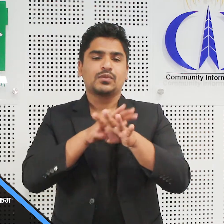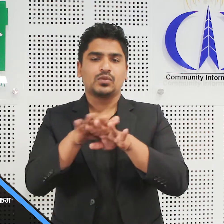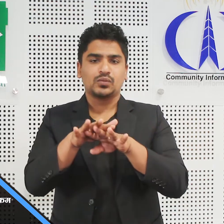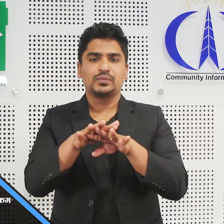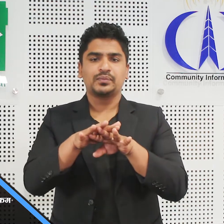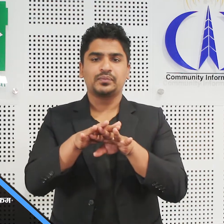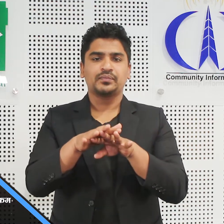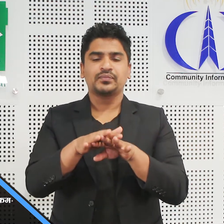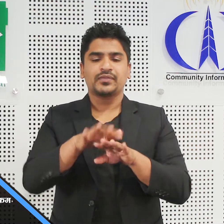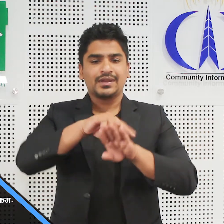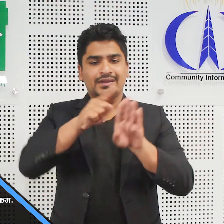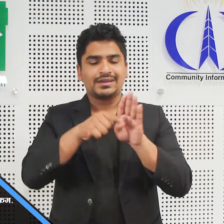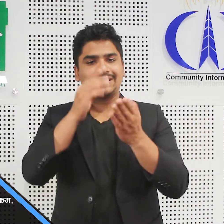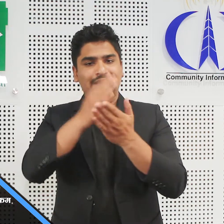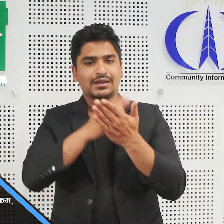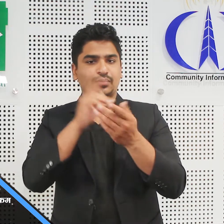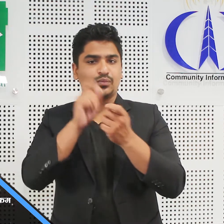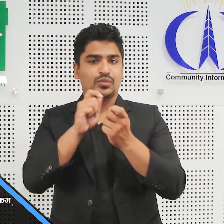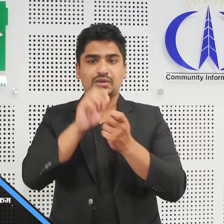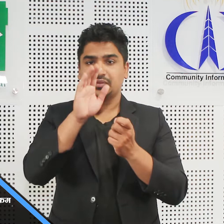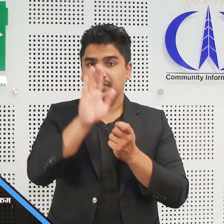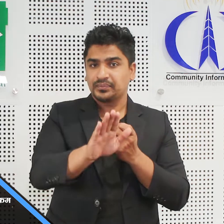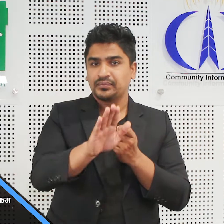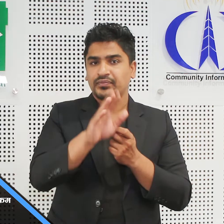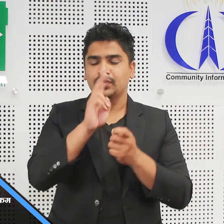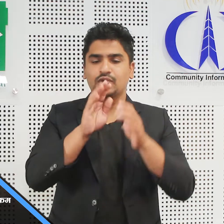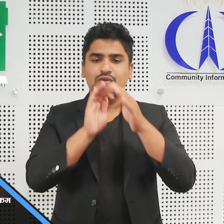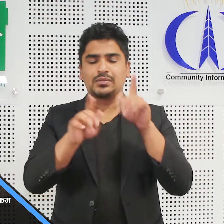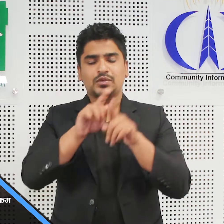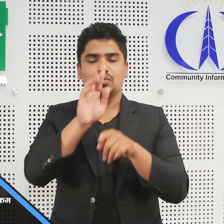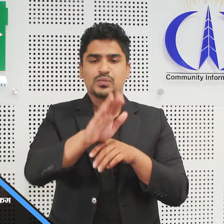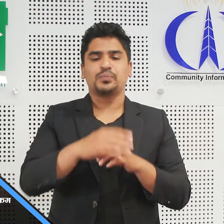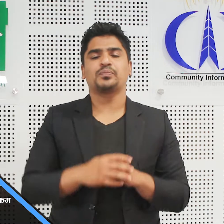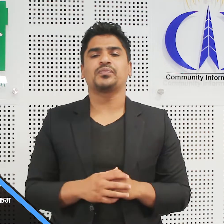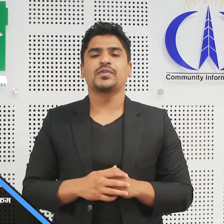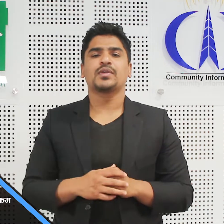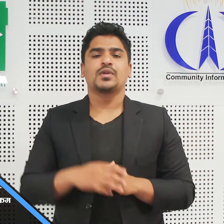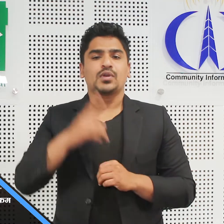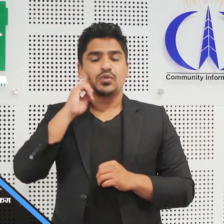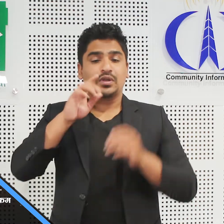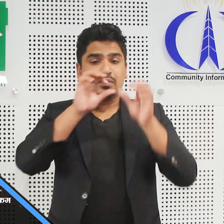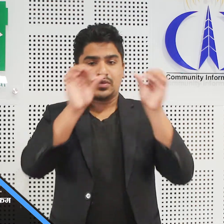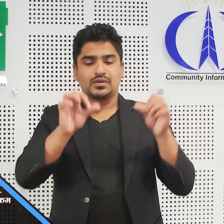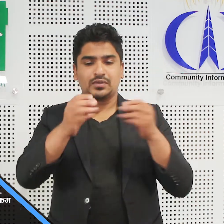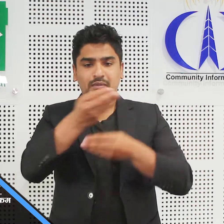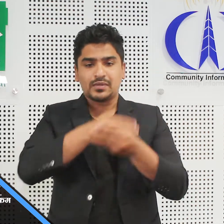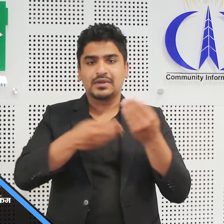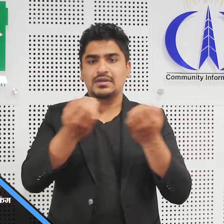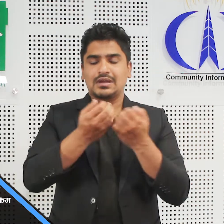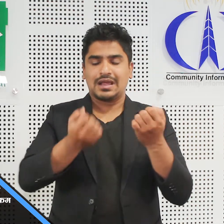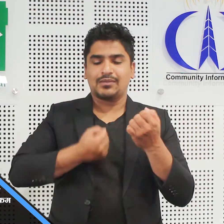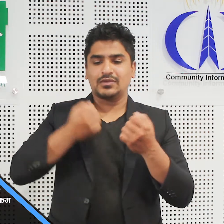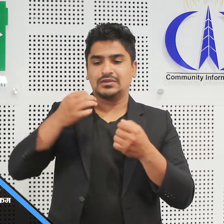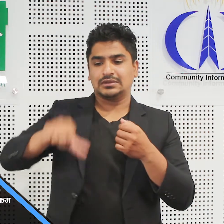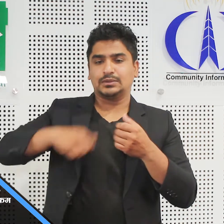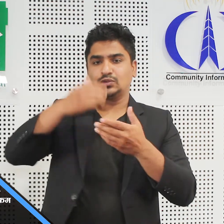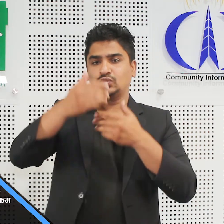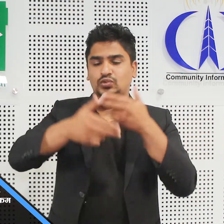सक्ने सञ्चालन गर्न सक्ने उद्यमशीलतालाई निरन्तरता दिन सक्ने जस्ता कार्यक्रमहरू चाहिँ नीति कार्यक्रमहरू बनेका छन् र ती सञ्चालनमा